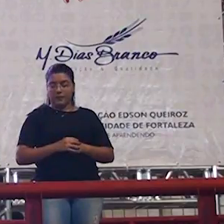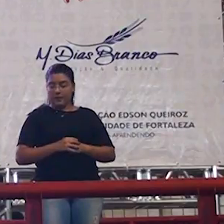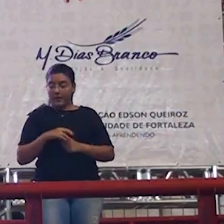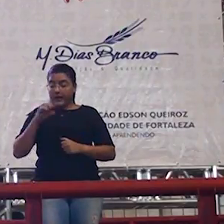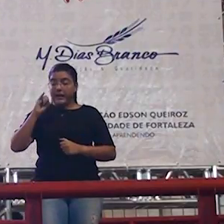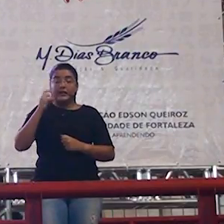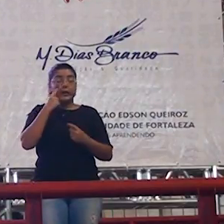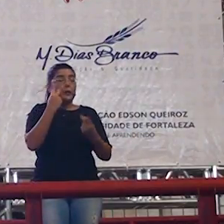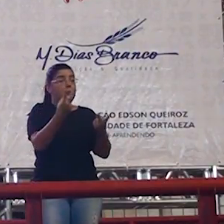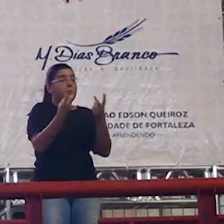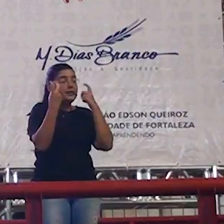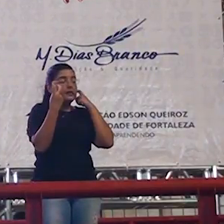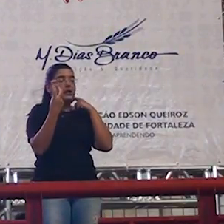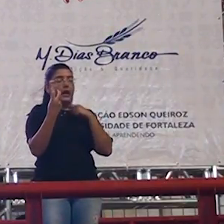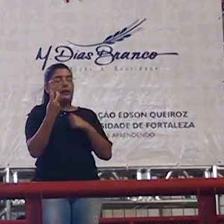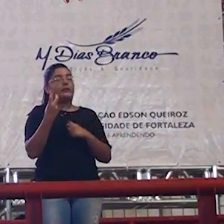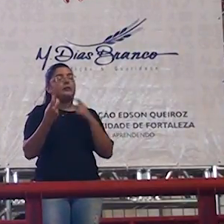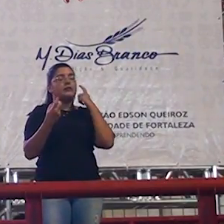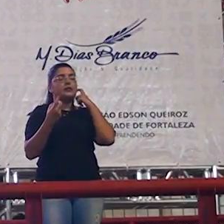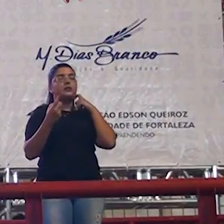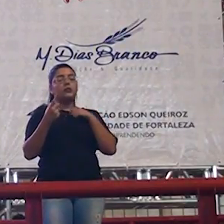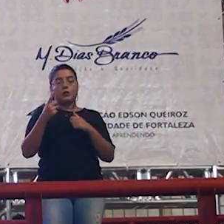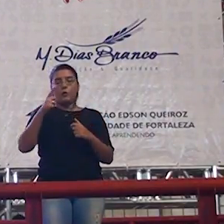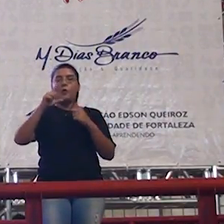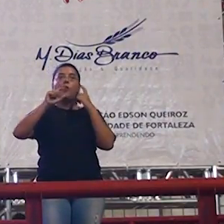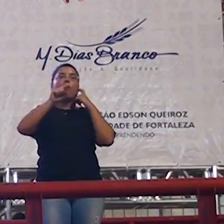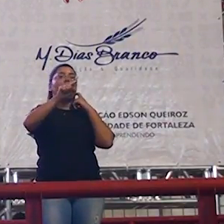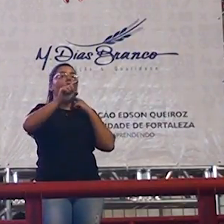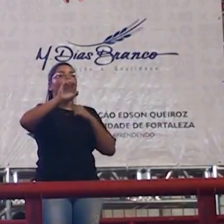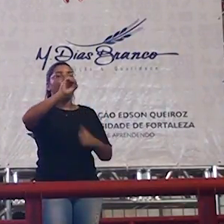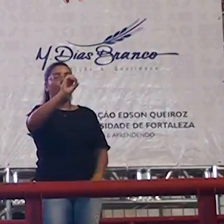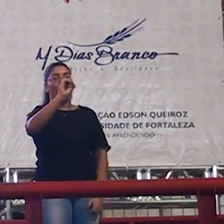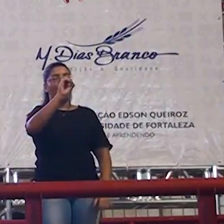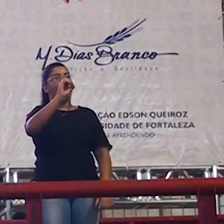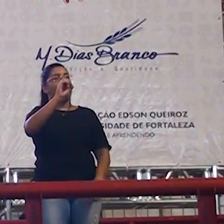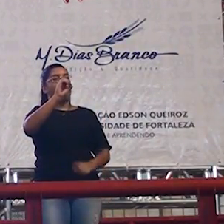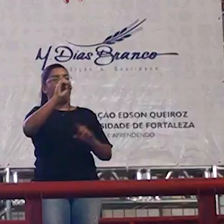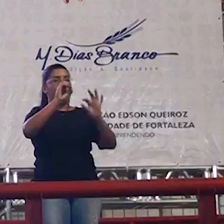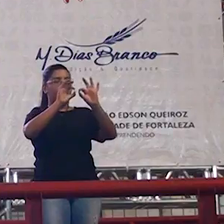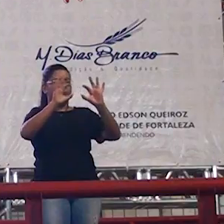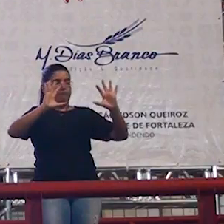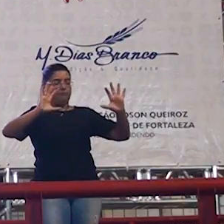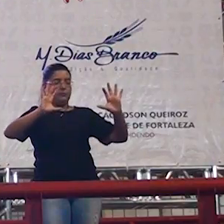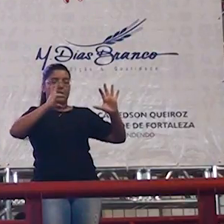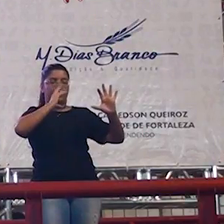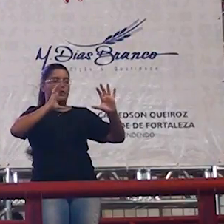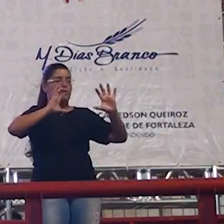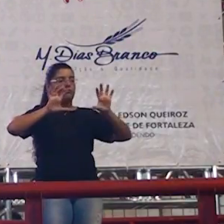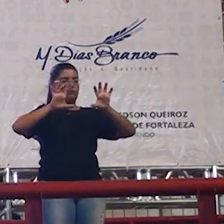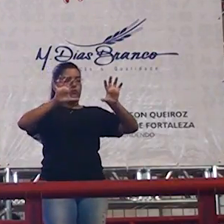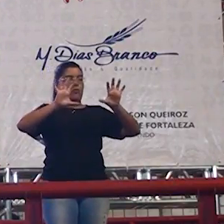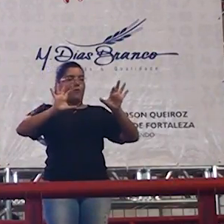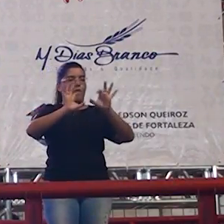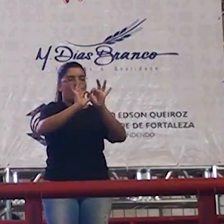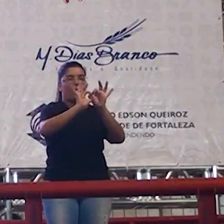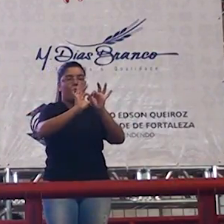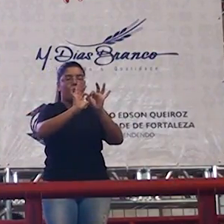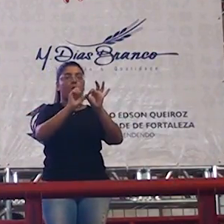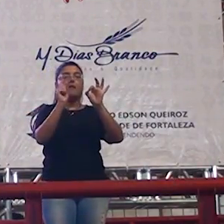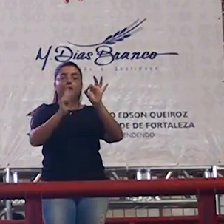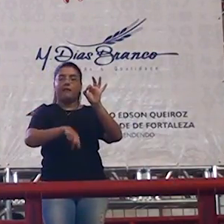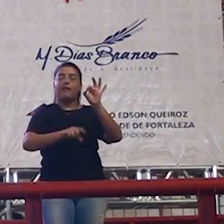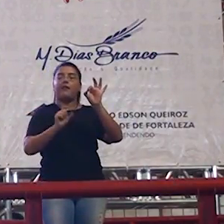Se vocês observarem o centro O, que é o ponto de tangência entre a cobertura das duas